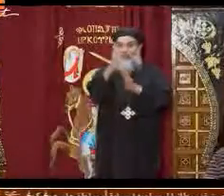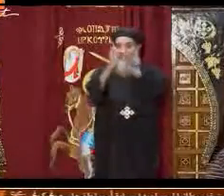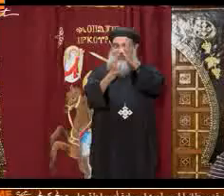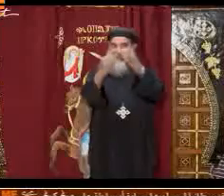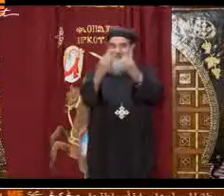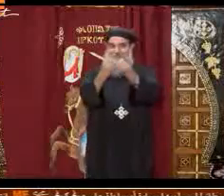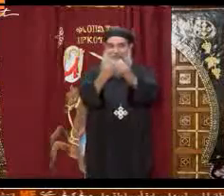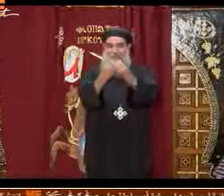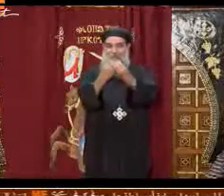بالإشارات معايا.